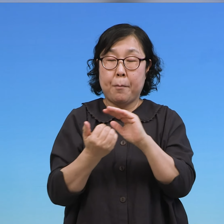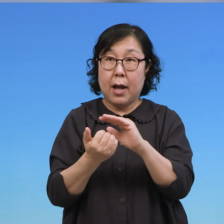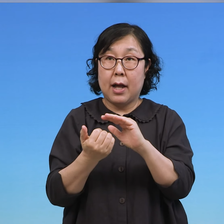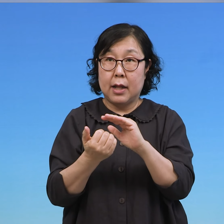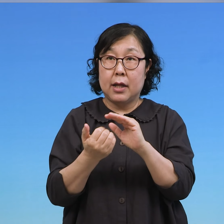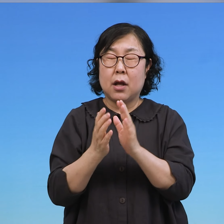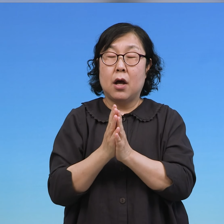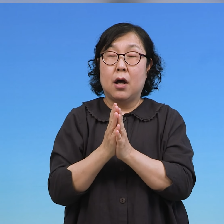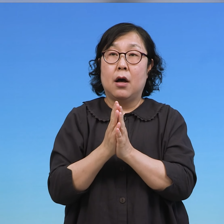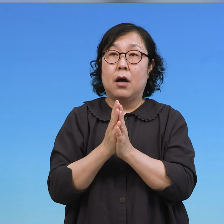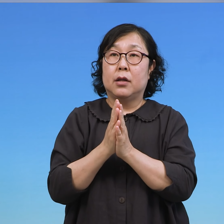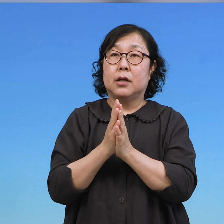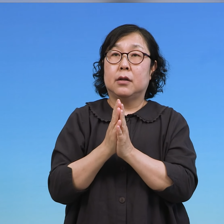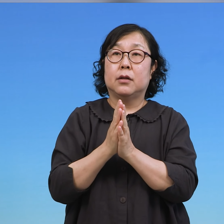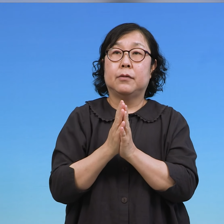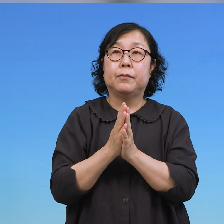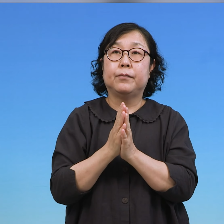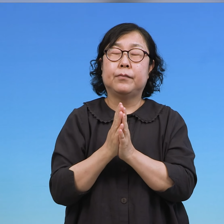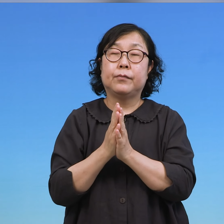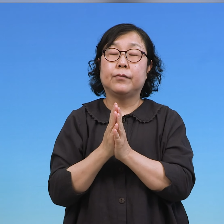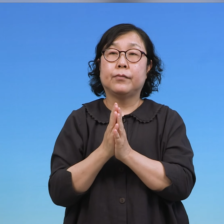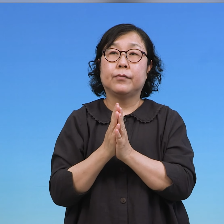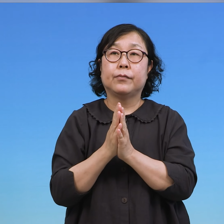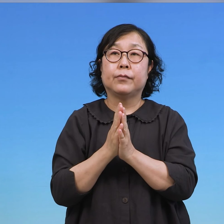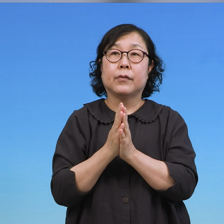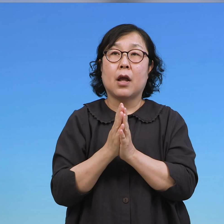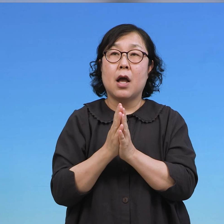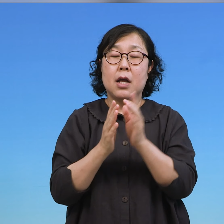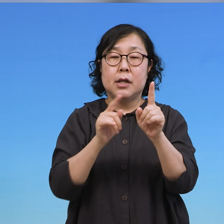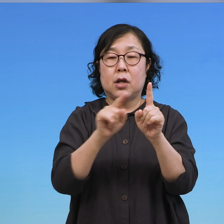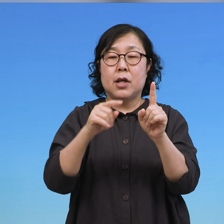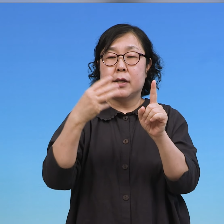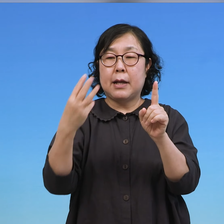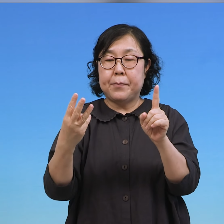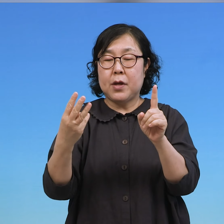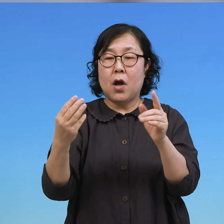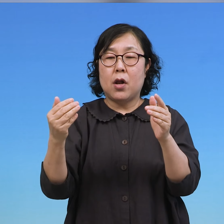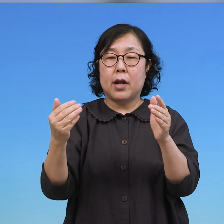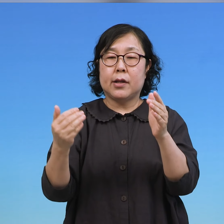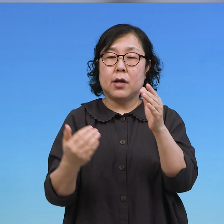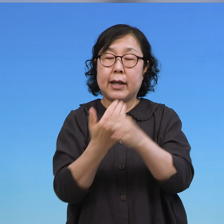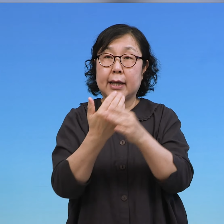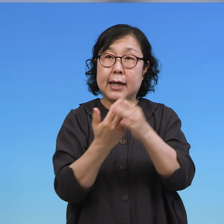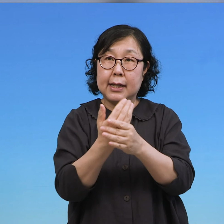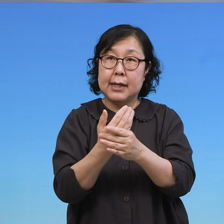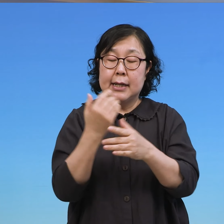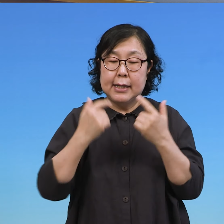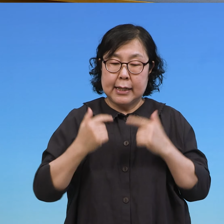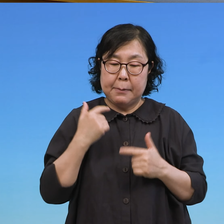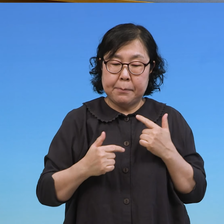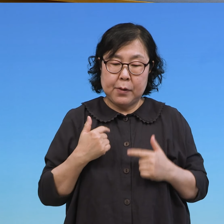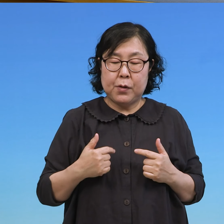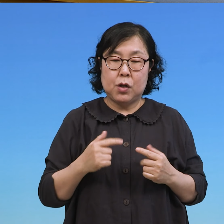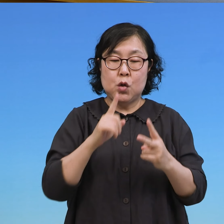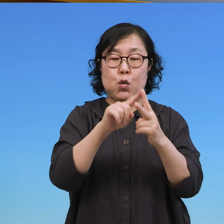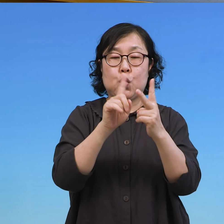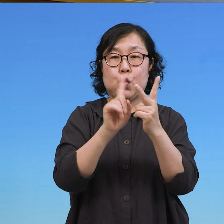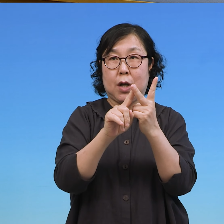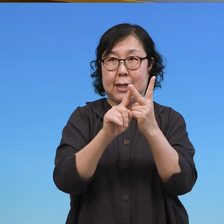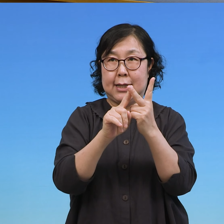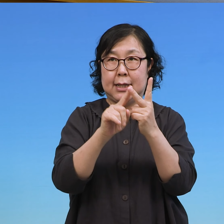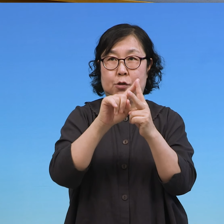우리가 배워야 되는 굉장히 중요한 포인트는 이 1절부터 3절에서 나오는 기쁨은요, 두 가지